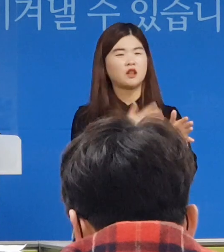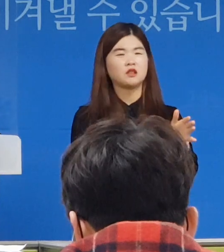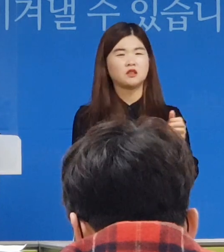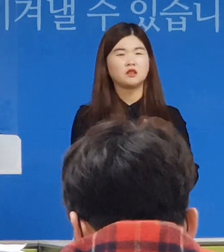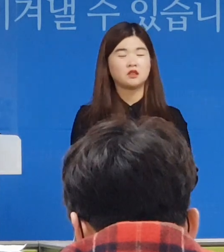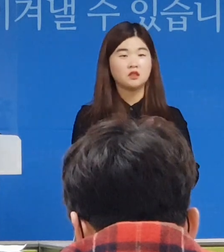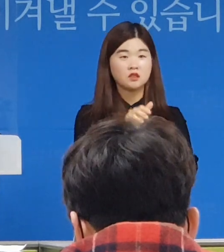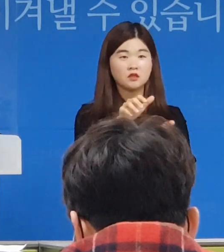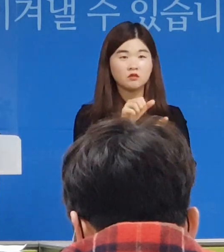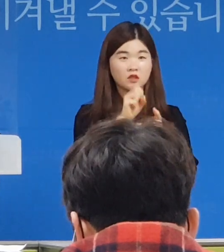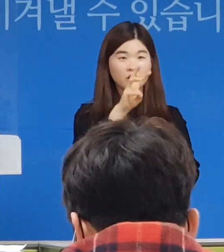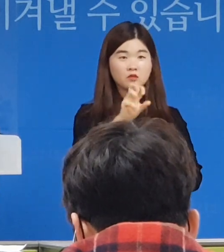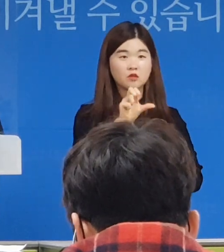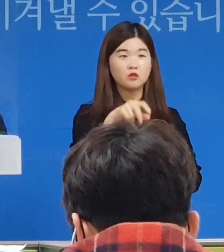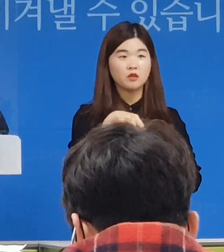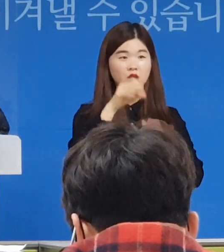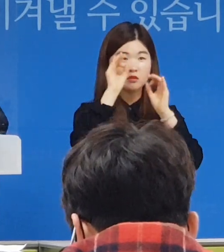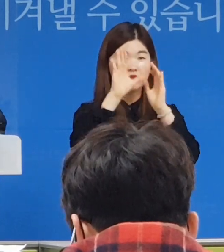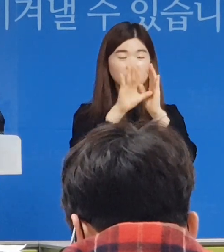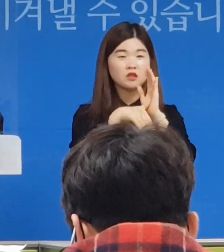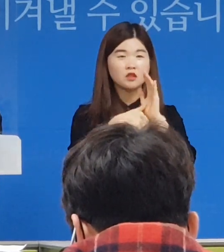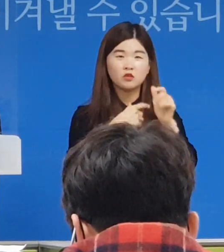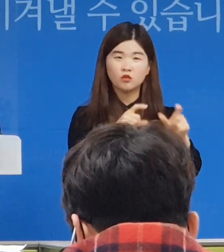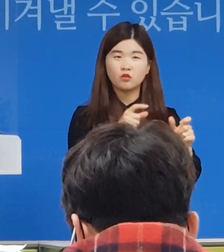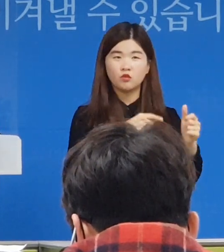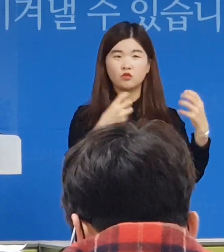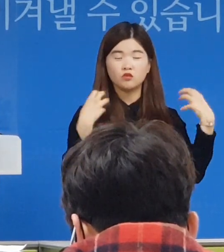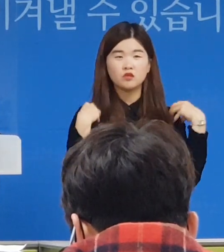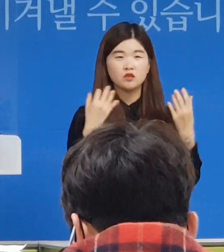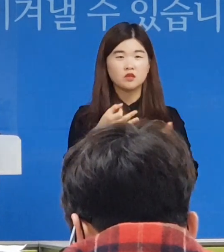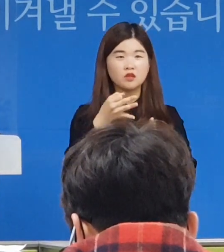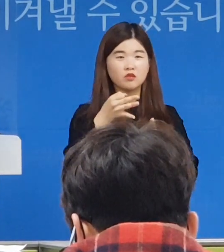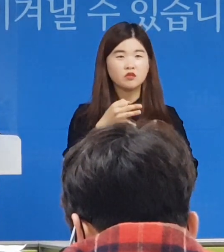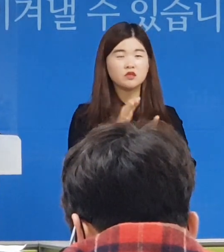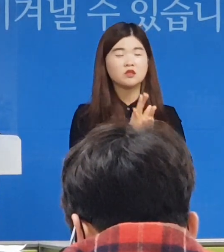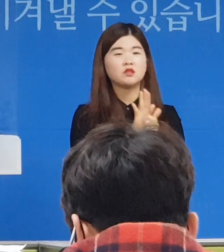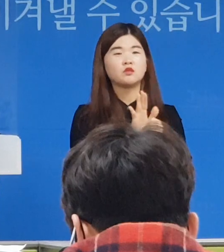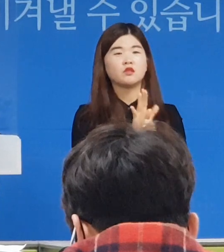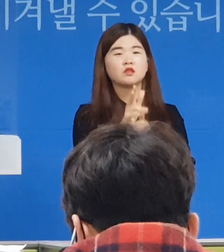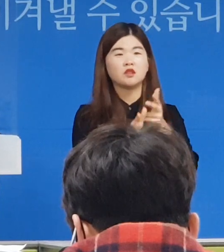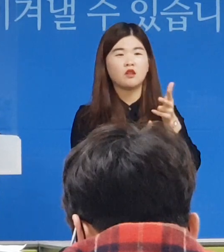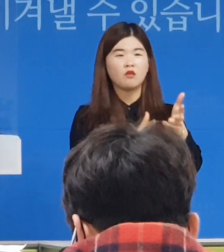참고로 마지막 35페이지는 우리가 이제 도교육청에 재정지원 사업 지원해주는